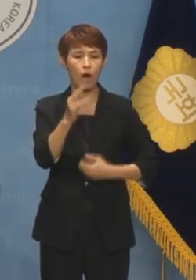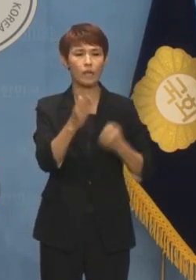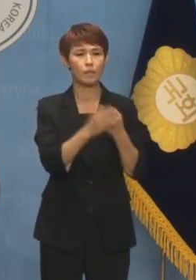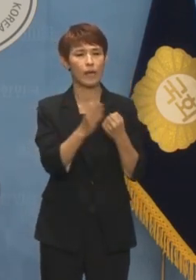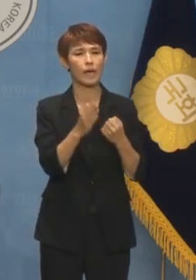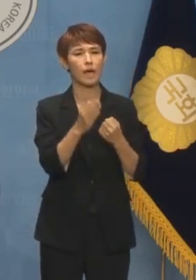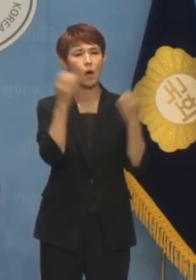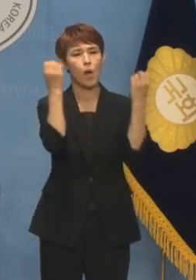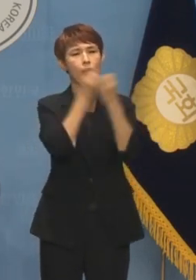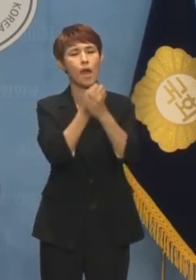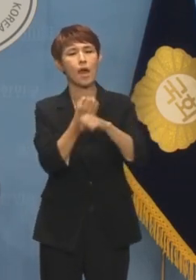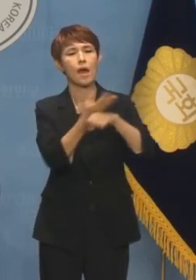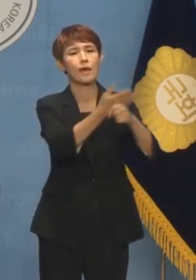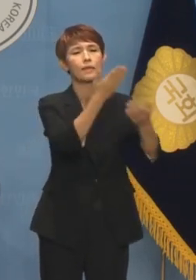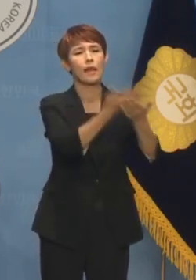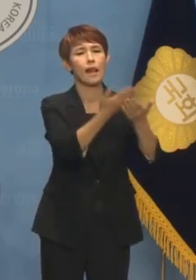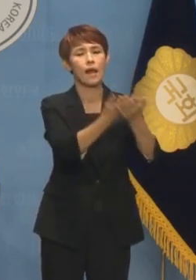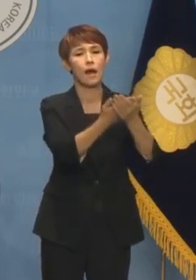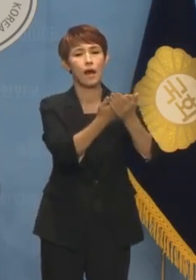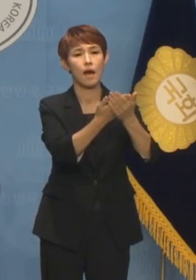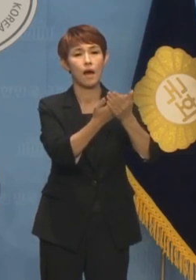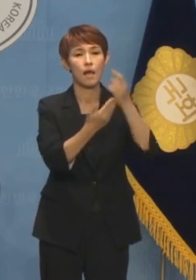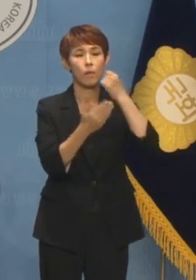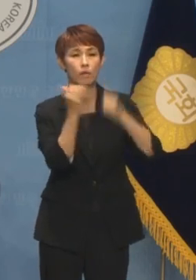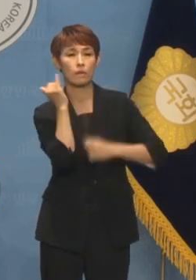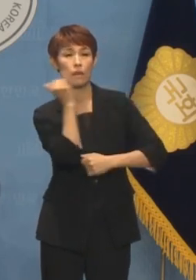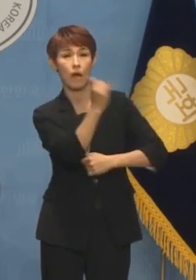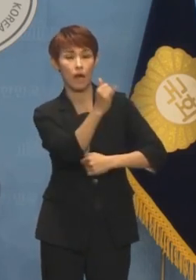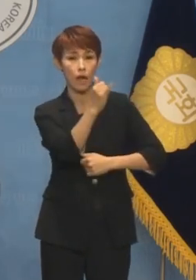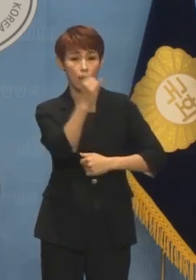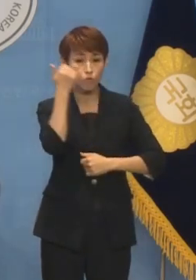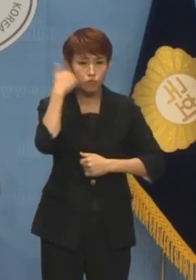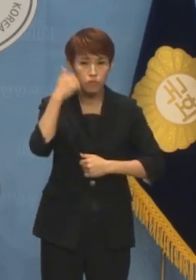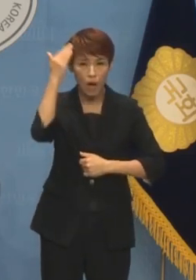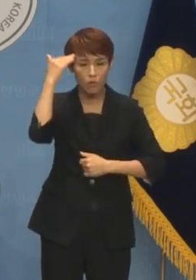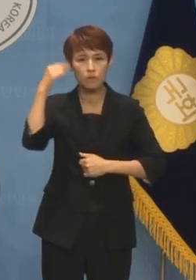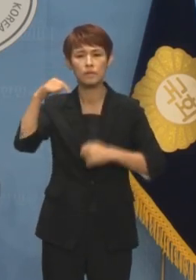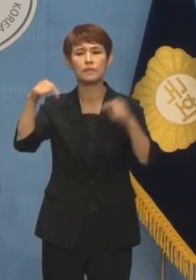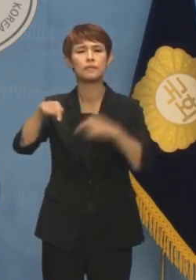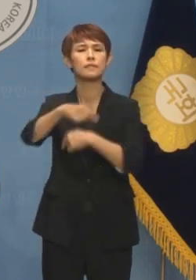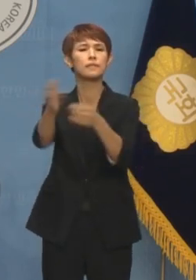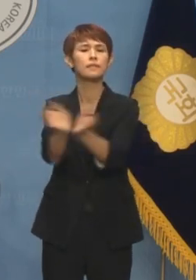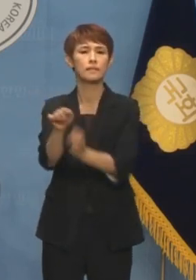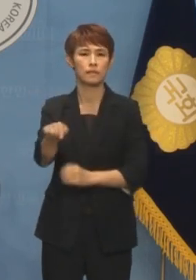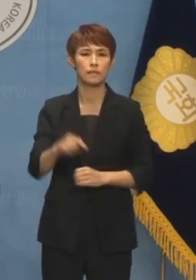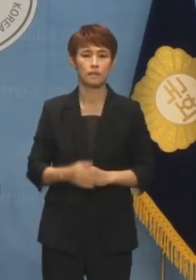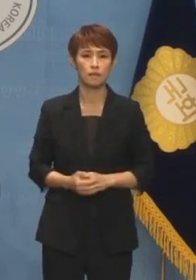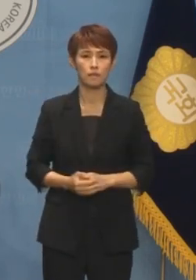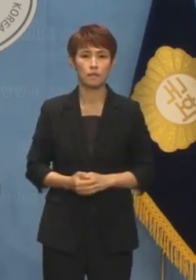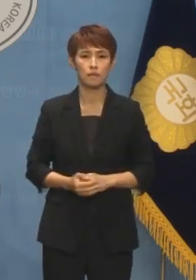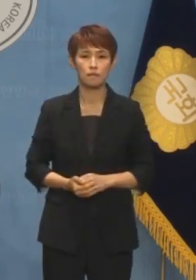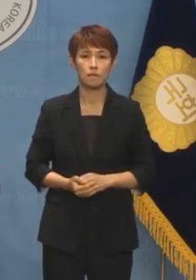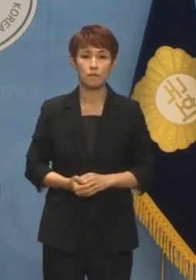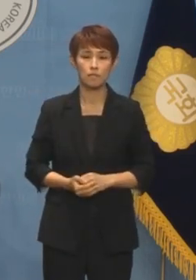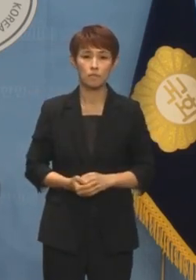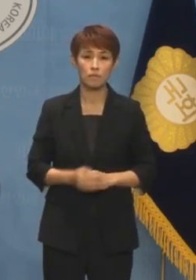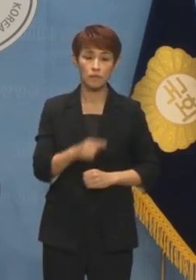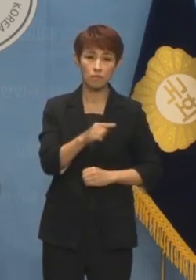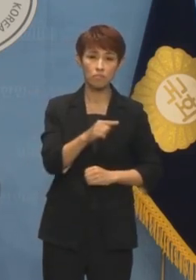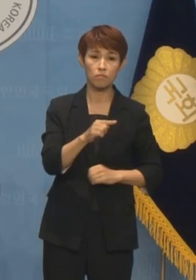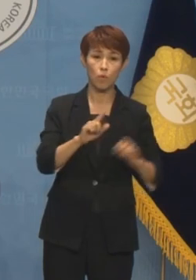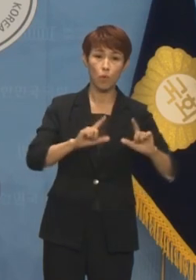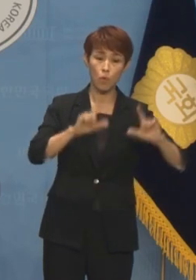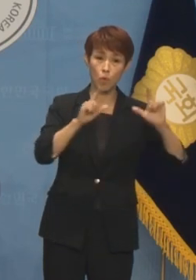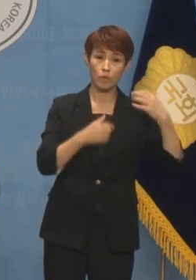오해라고 말해달라고 총무성에 요청한 게 한국 정부였다고 합니다. 도쿄 특파원단이 이런 요구를